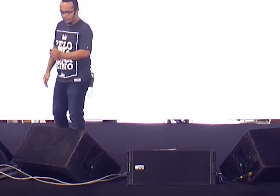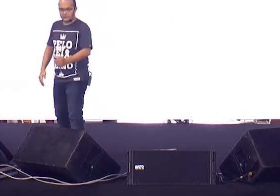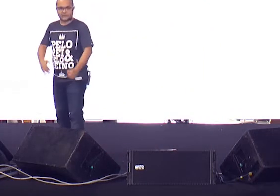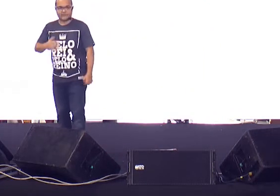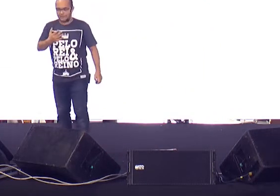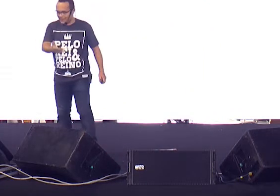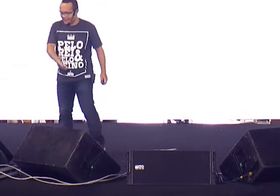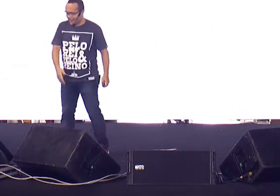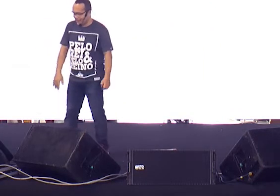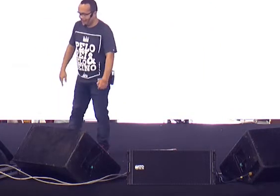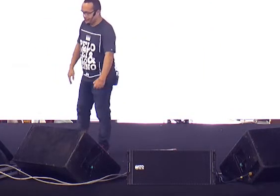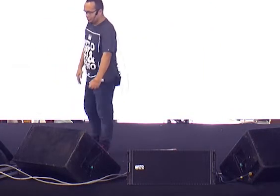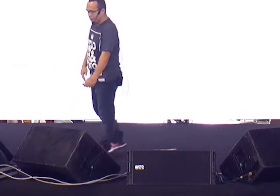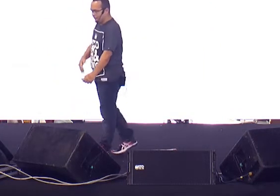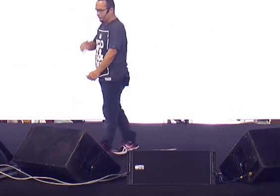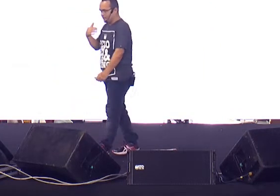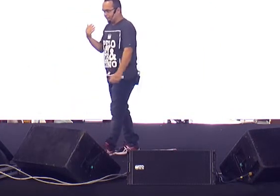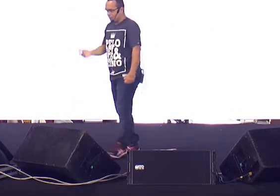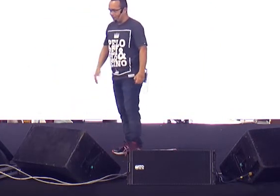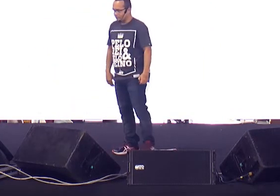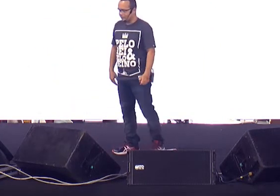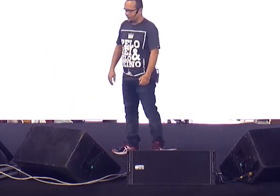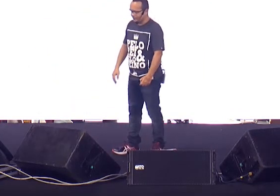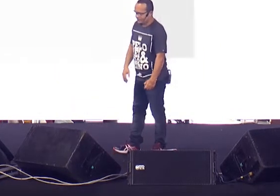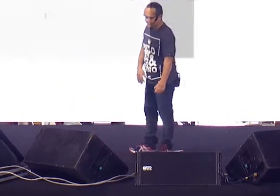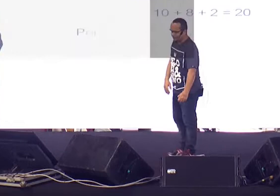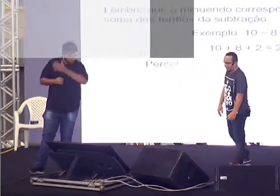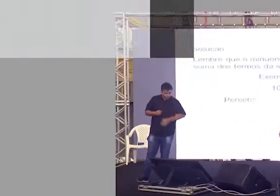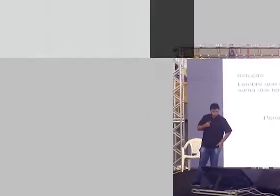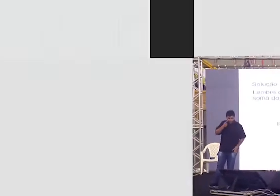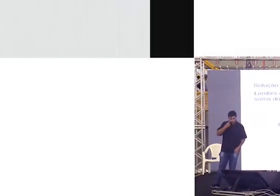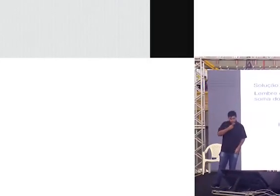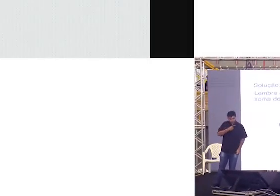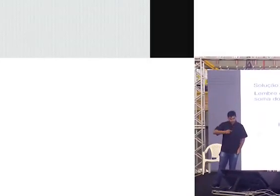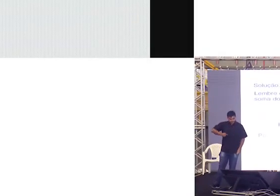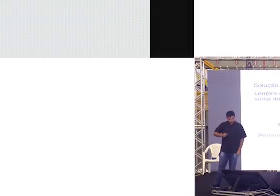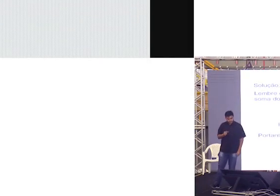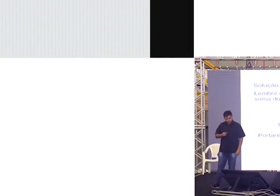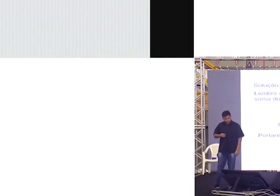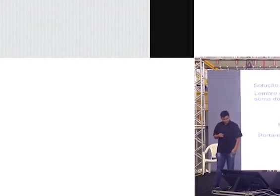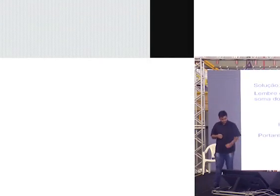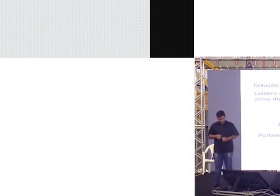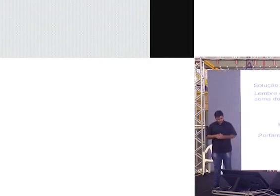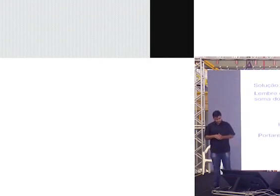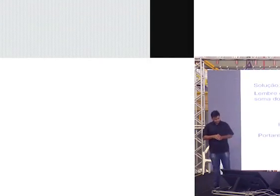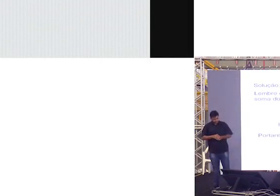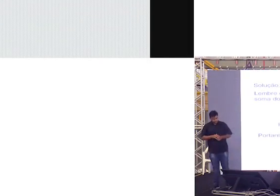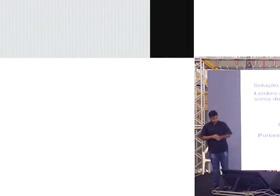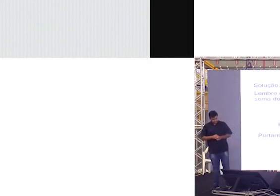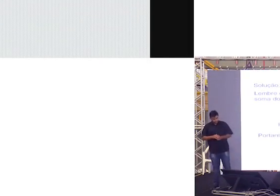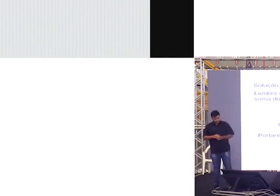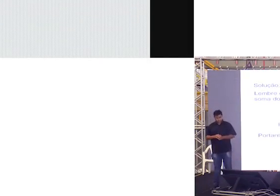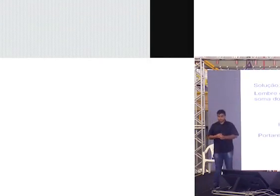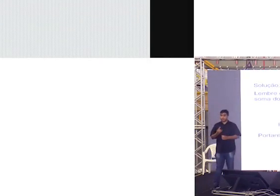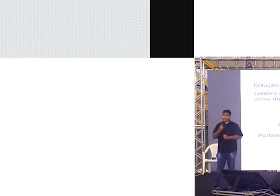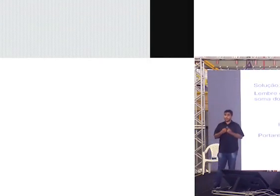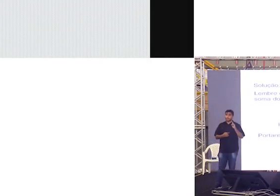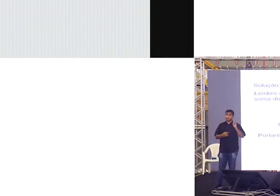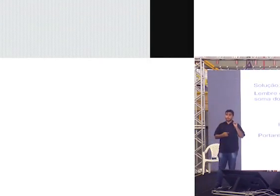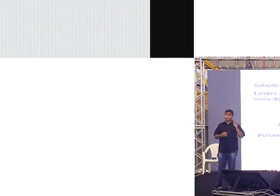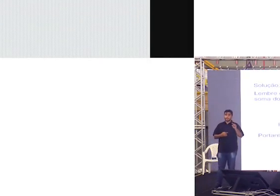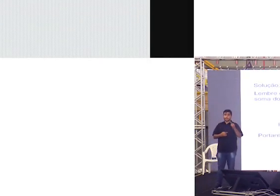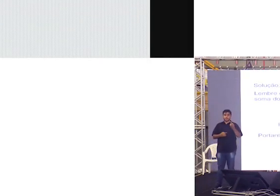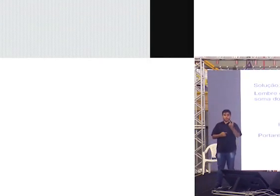1.200. Você vai pegar 2.400 e vai dividir por 2. Acabou-se.